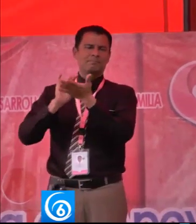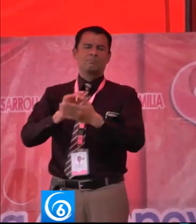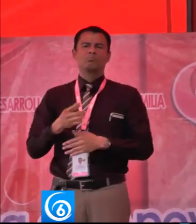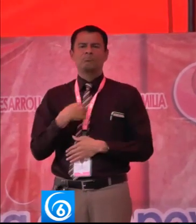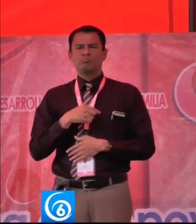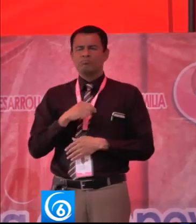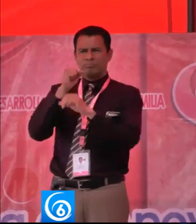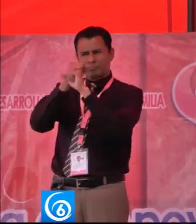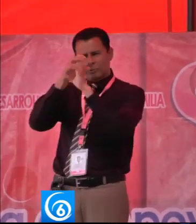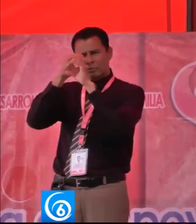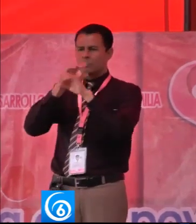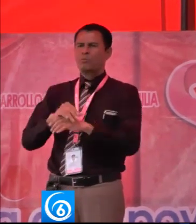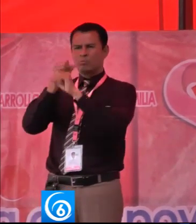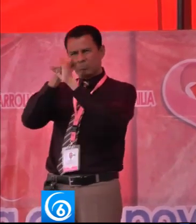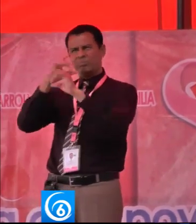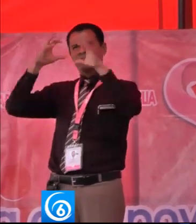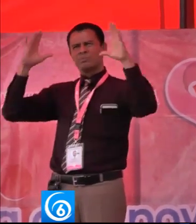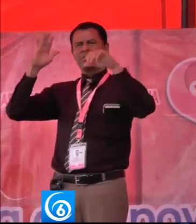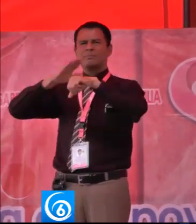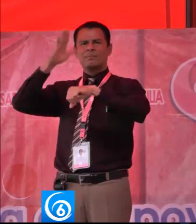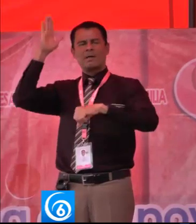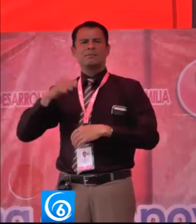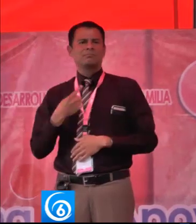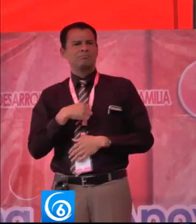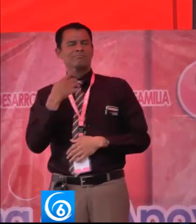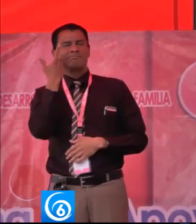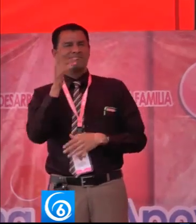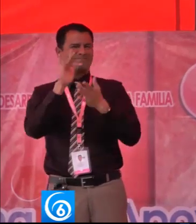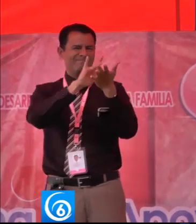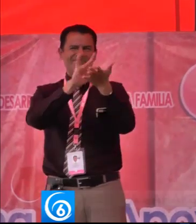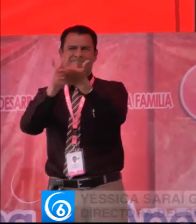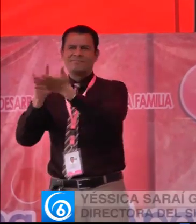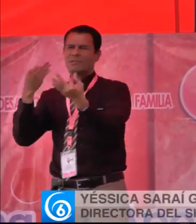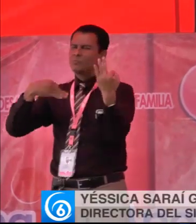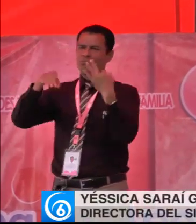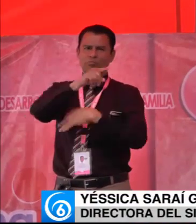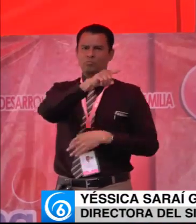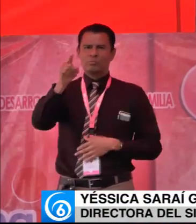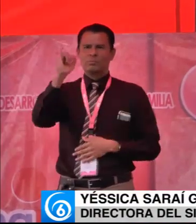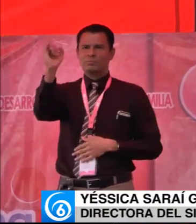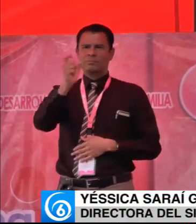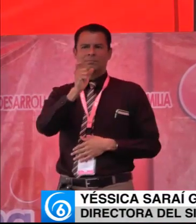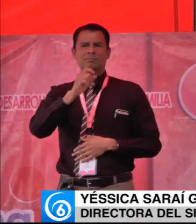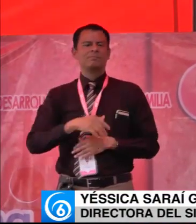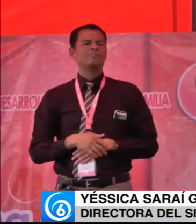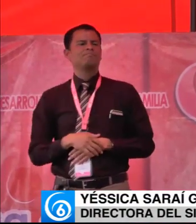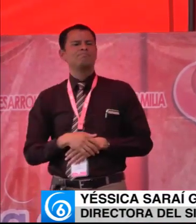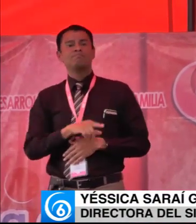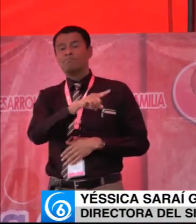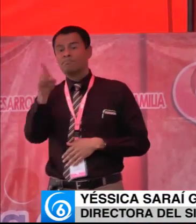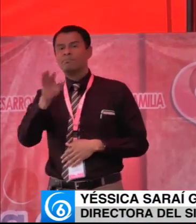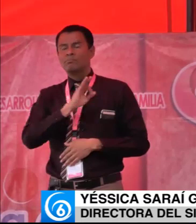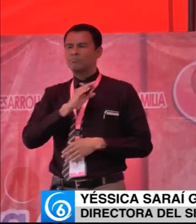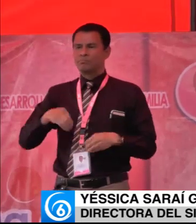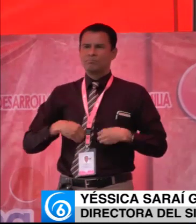más grande nuestro nuestra visión como proyecto es darles mejores condiciones a todos los iztapalapenses que tengan